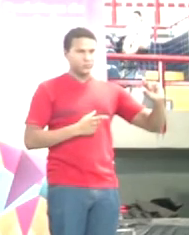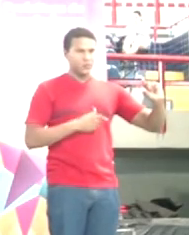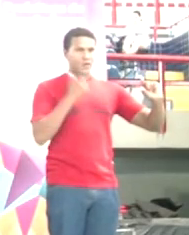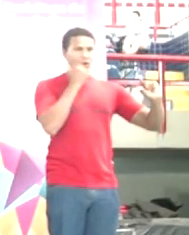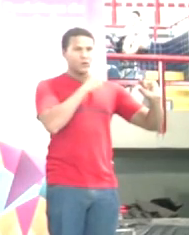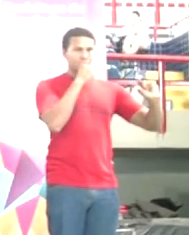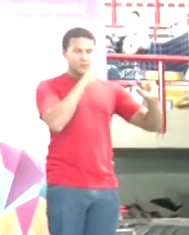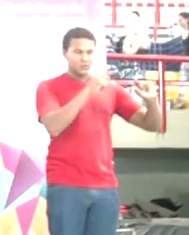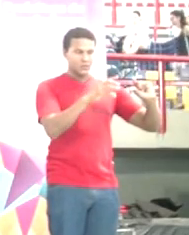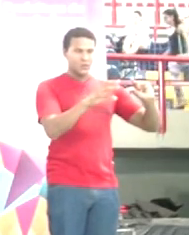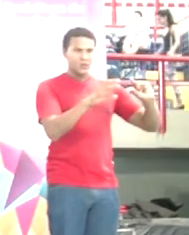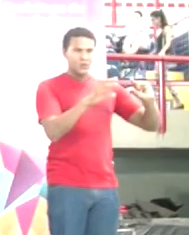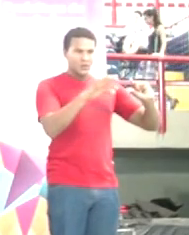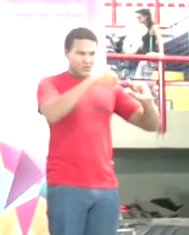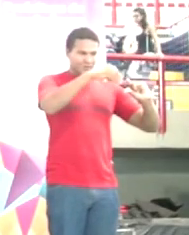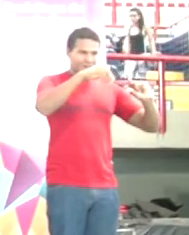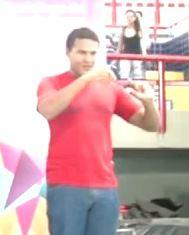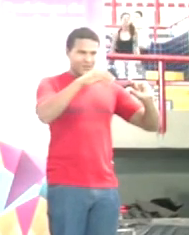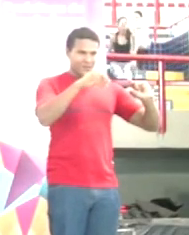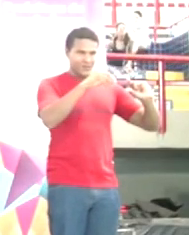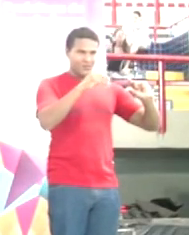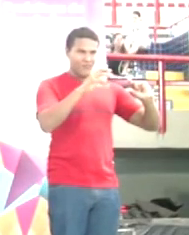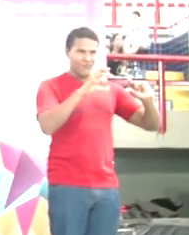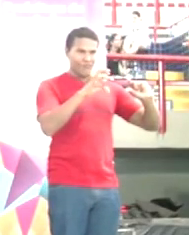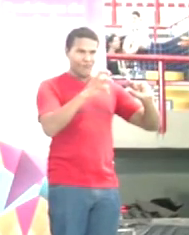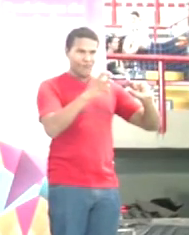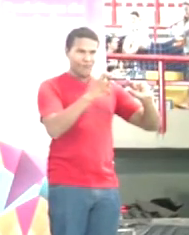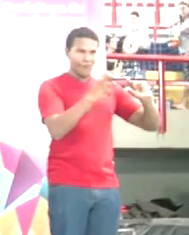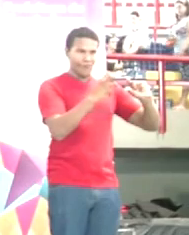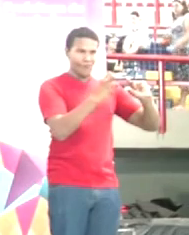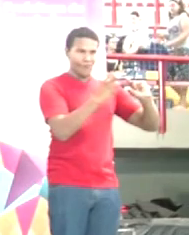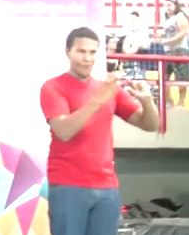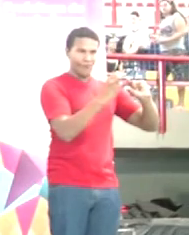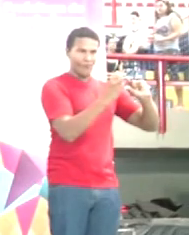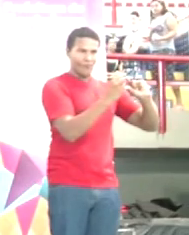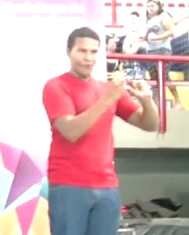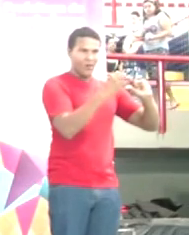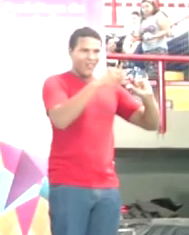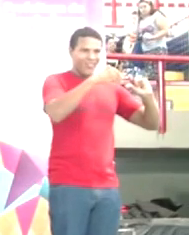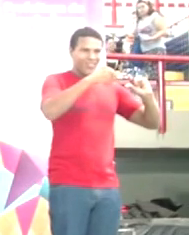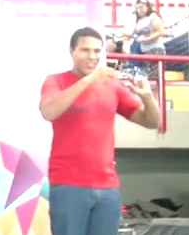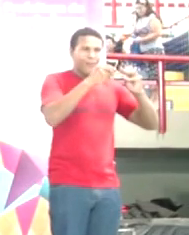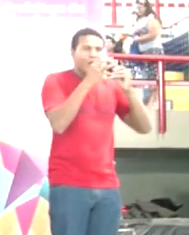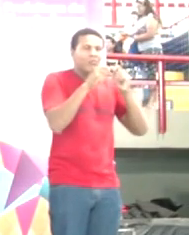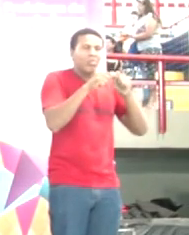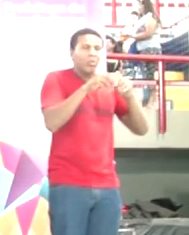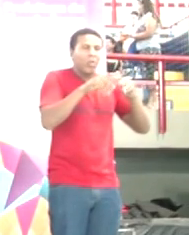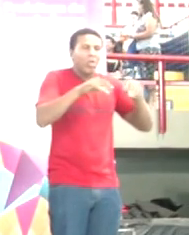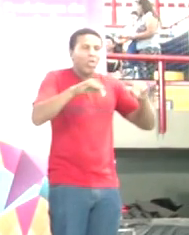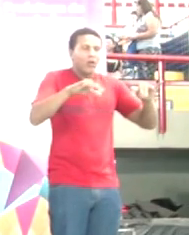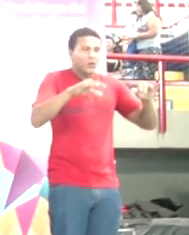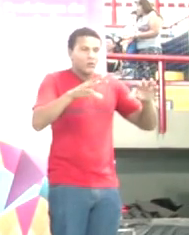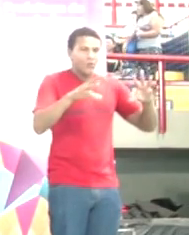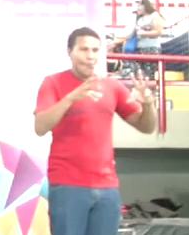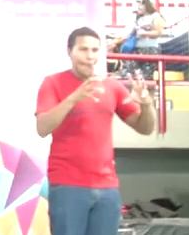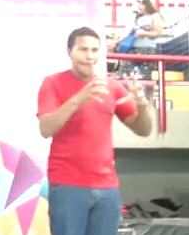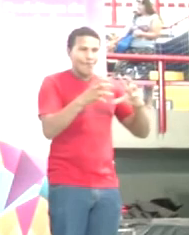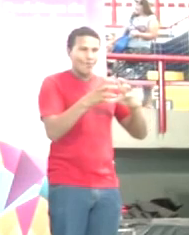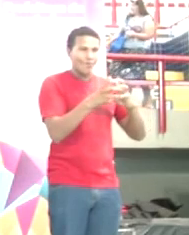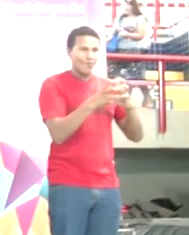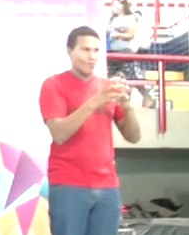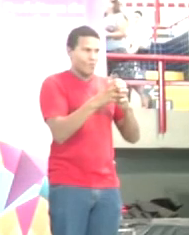oxidação da grafita, com a introdução de pequenos defeitos, dando origem à propriedade magnética do